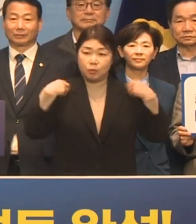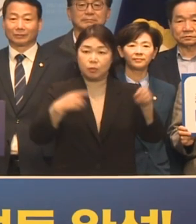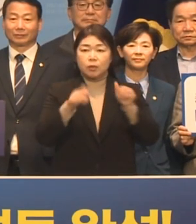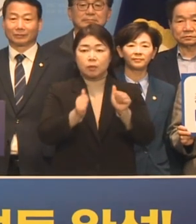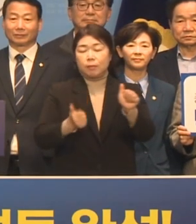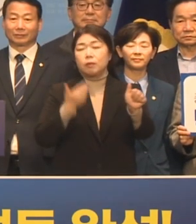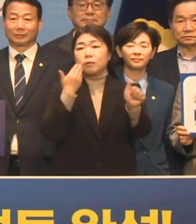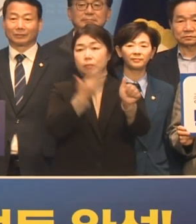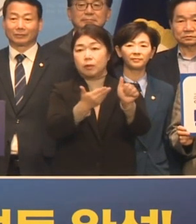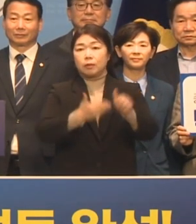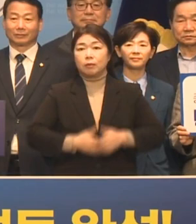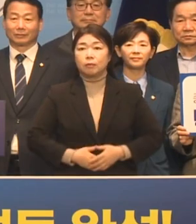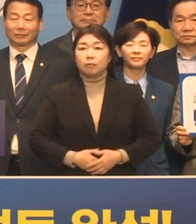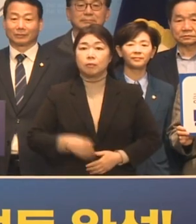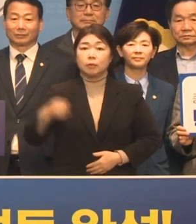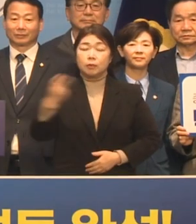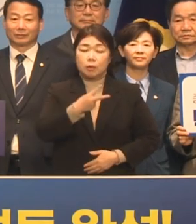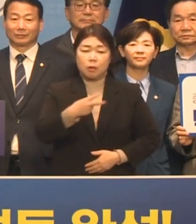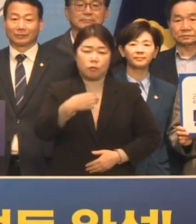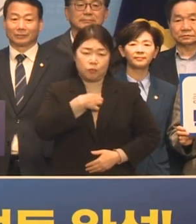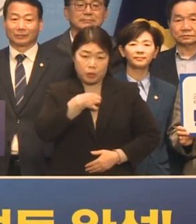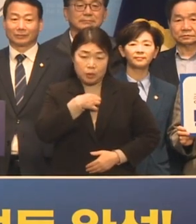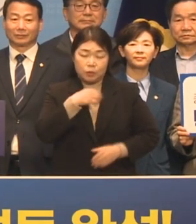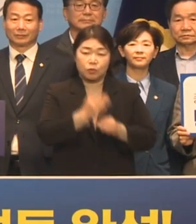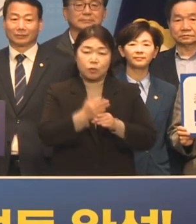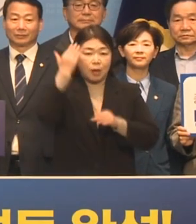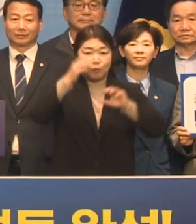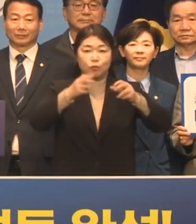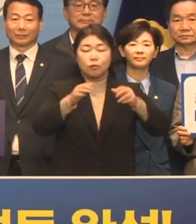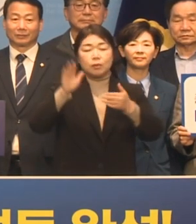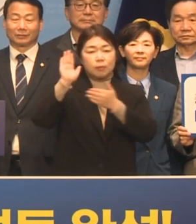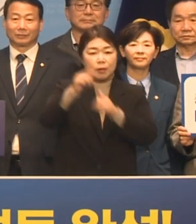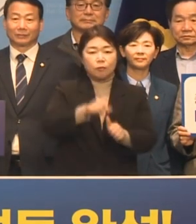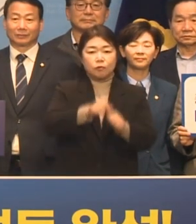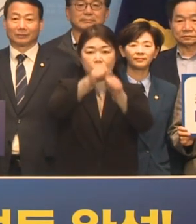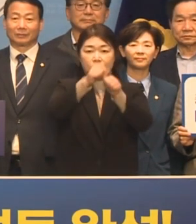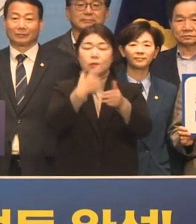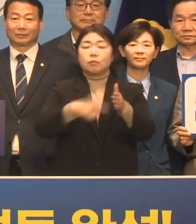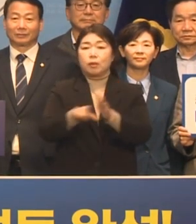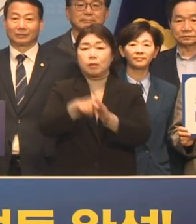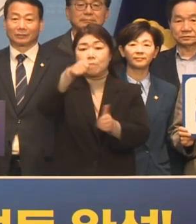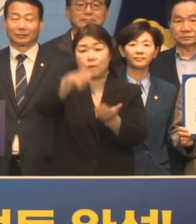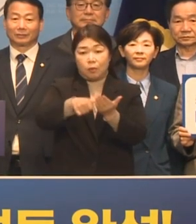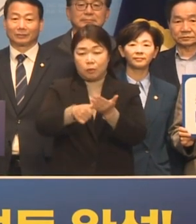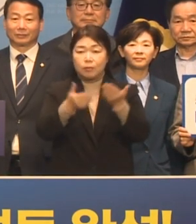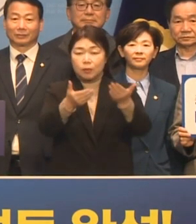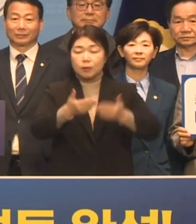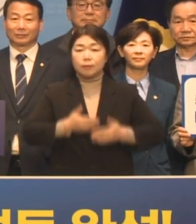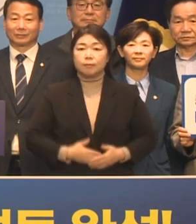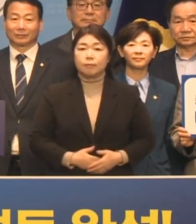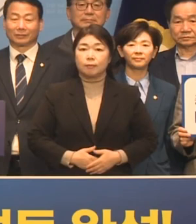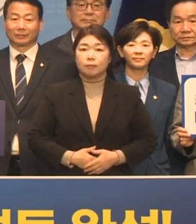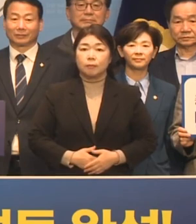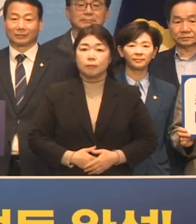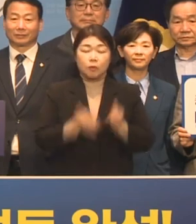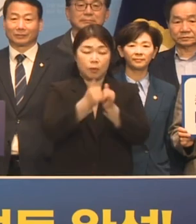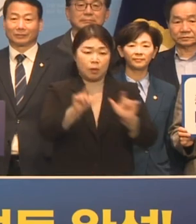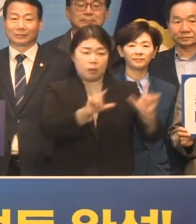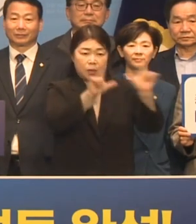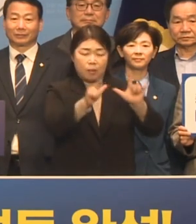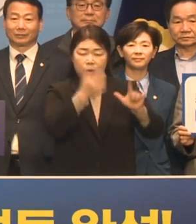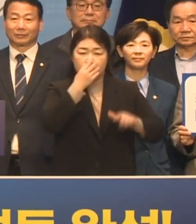선거입니다. 그리고 위기에 빠진 대한민국의 미래를 구하기 위한 선거입니다. 민생은